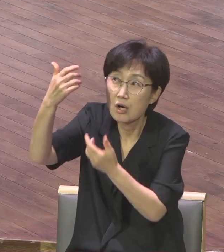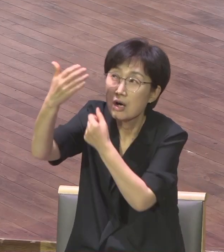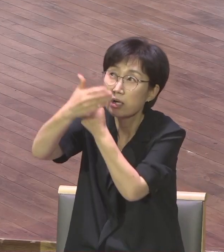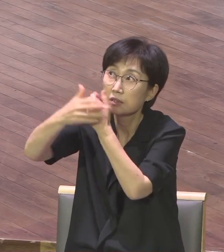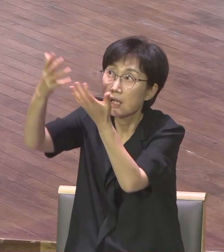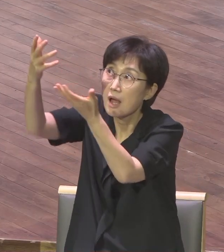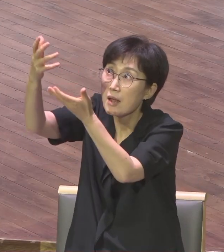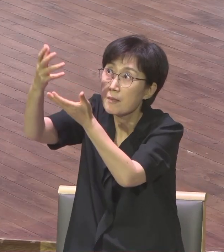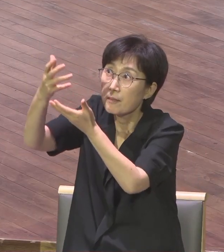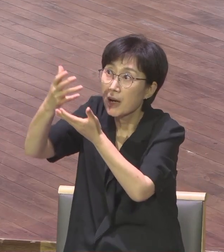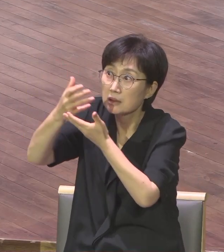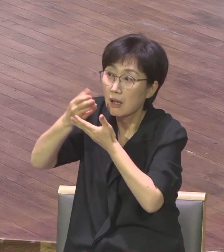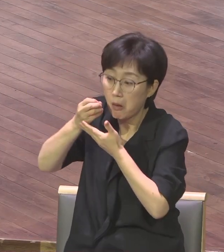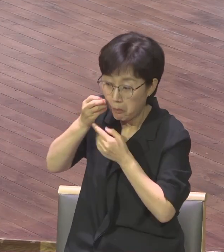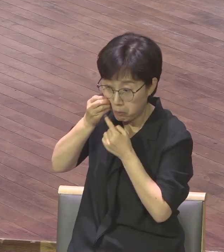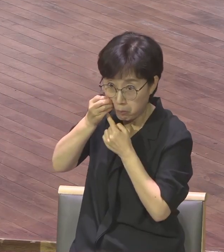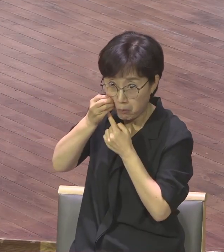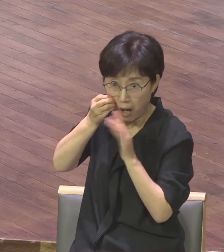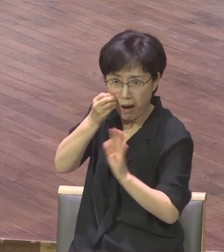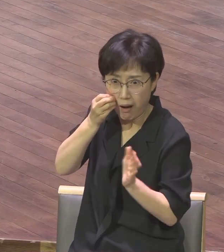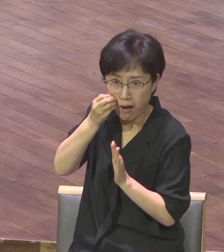신령한 젖을 줘야 되는데 현장이 있어요.